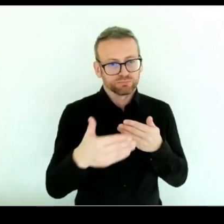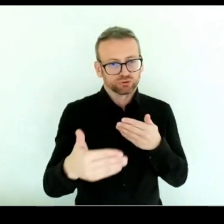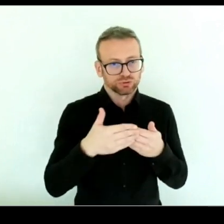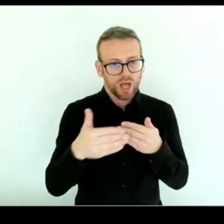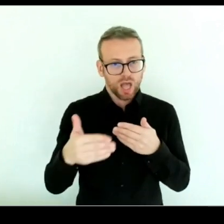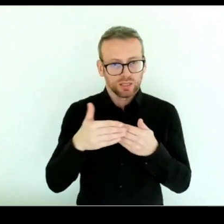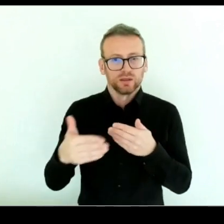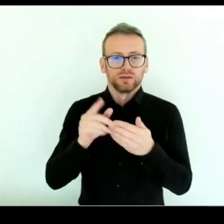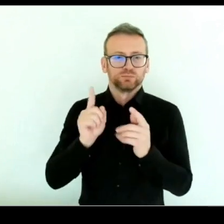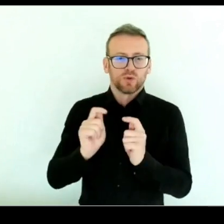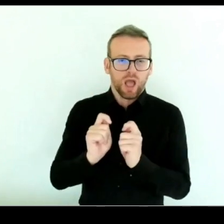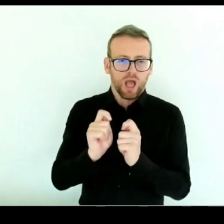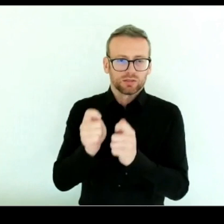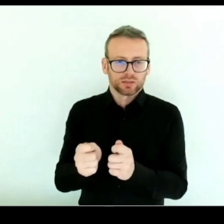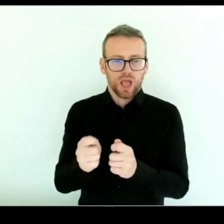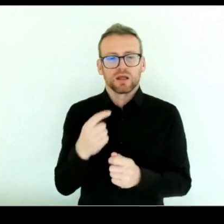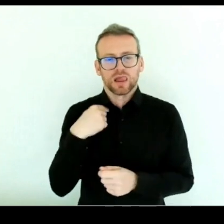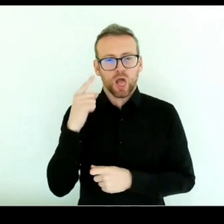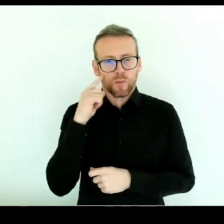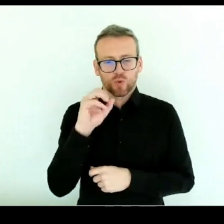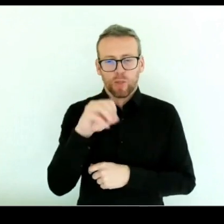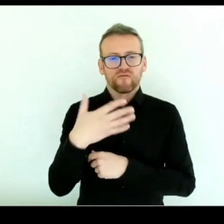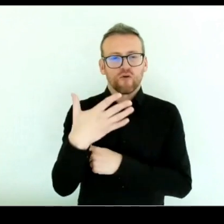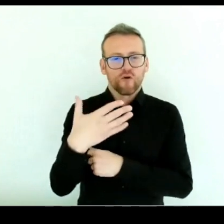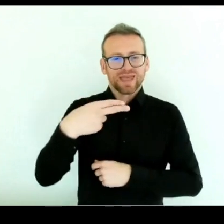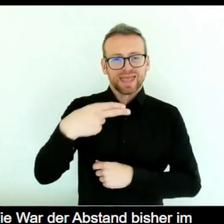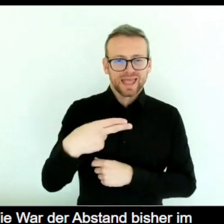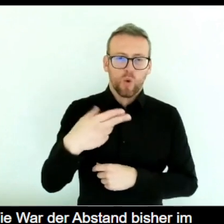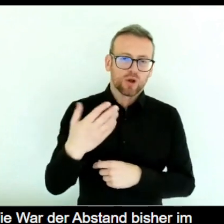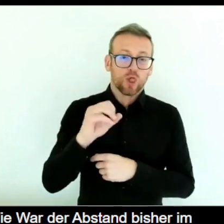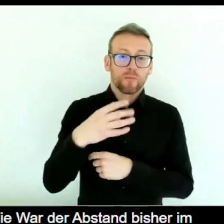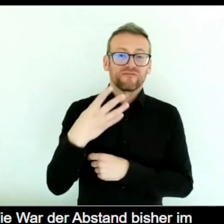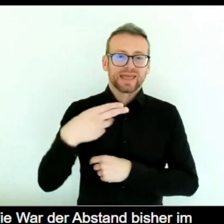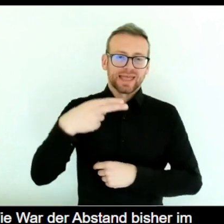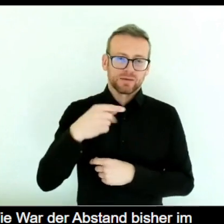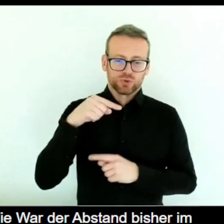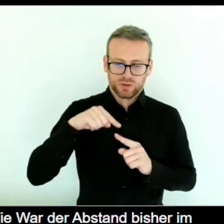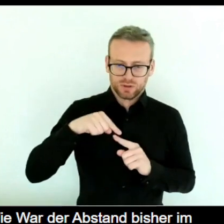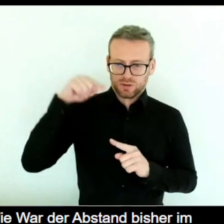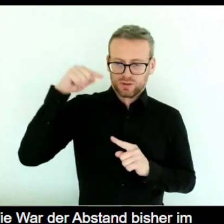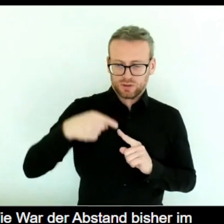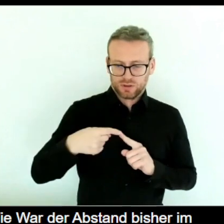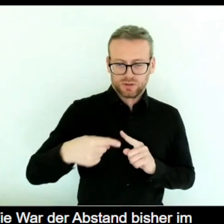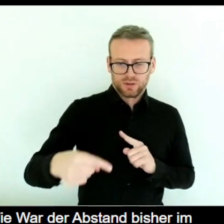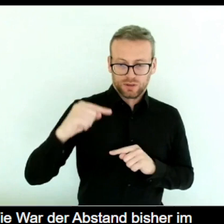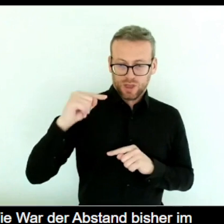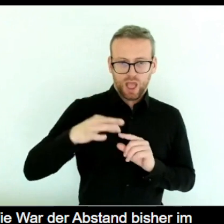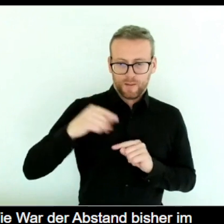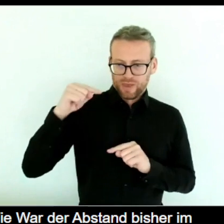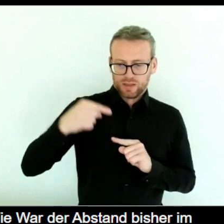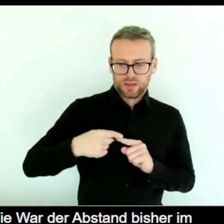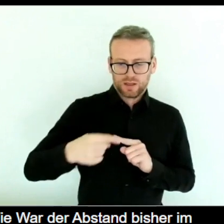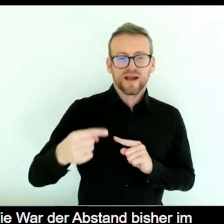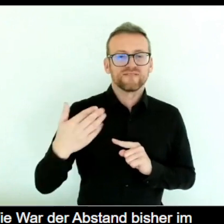Julian von Löwes, Bayerischer Rundfunk. Auch zwei Fragen an Herrn Bernreiter zur Mobilität, Deutschlandticket. Einmal zum